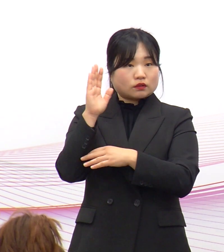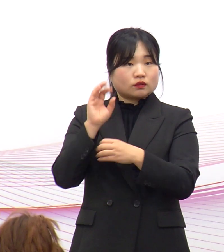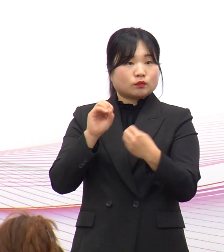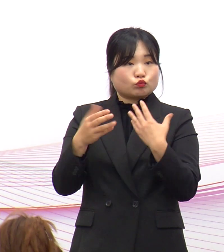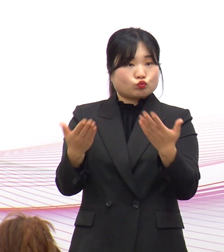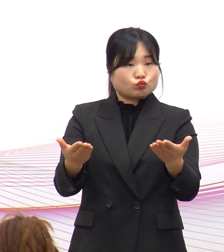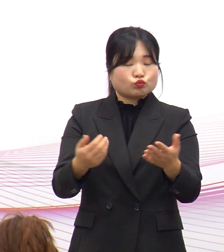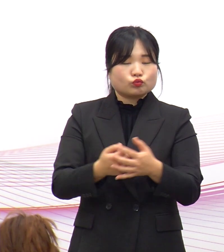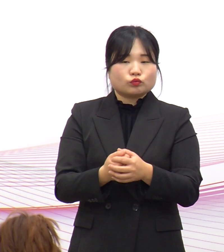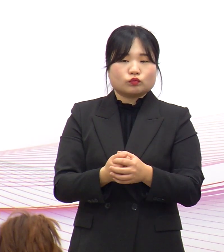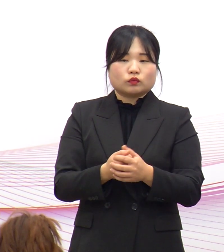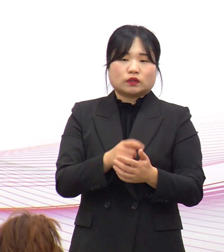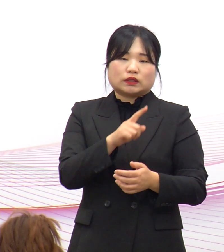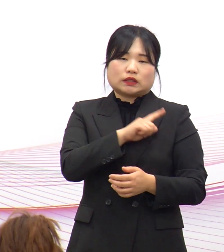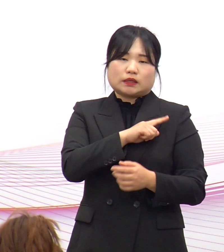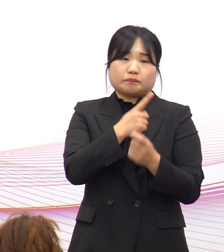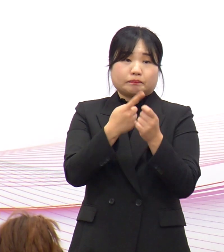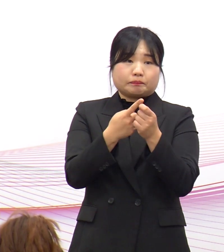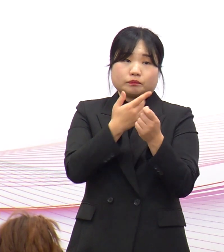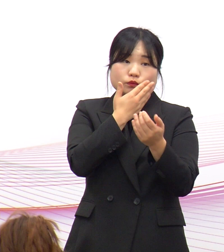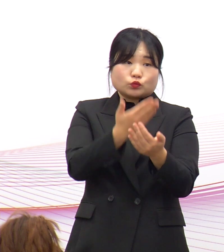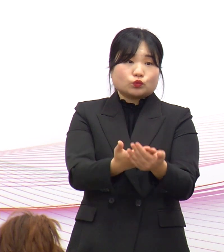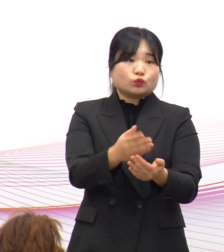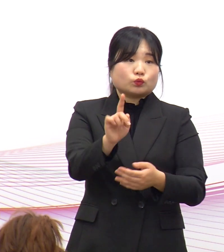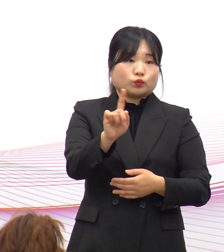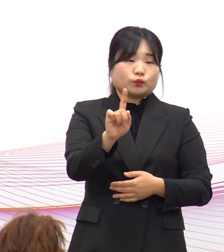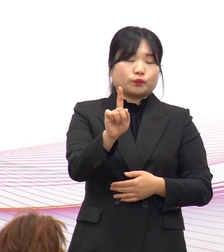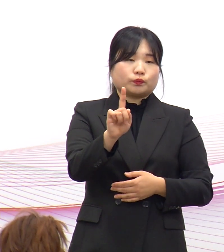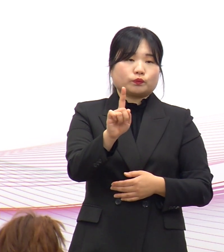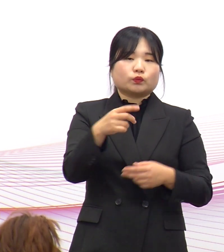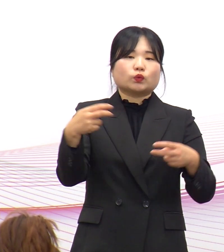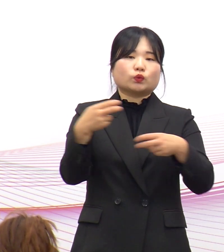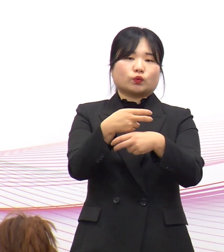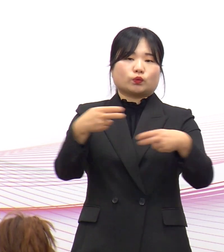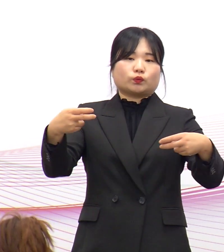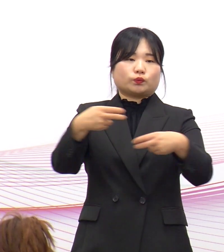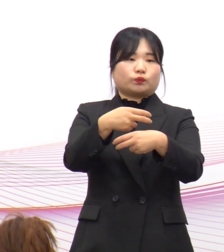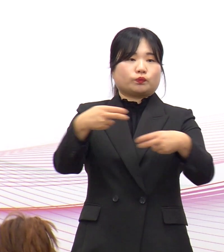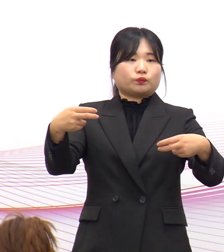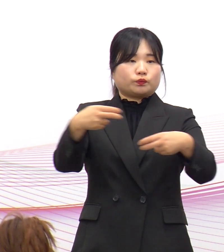메가시티 부분에 있어 제일 최우선 중요한 것은